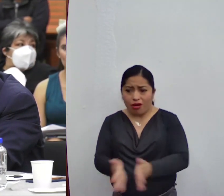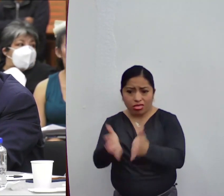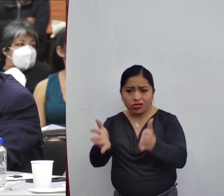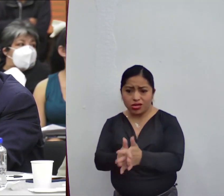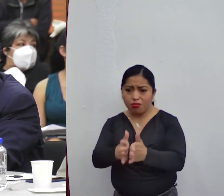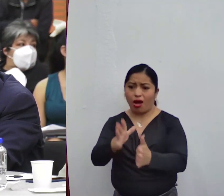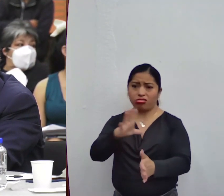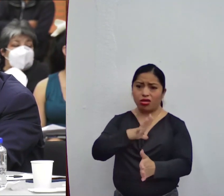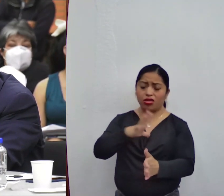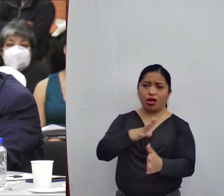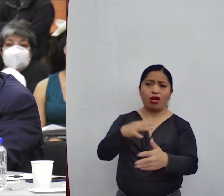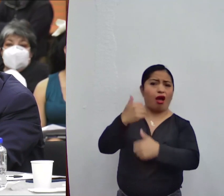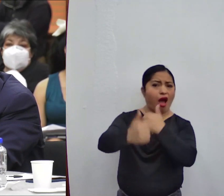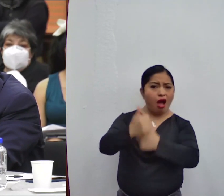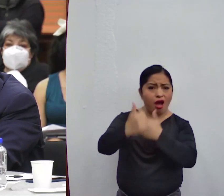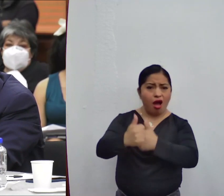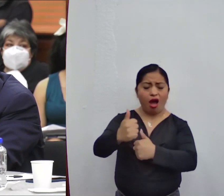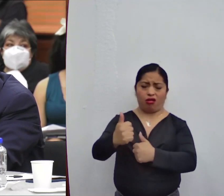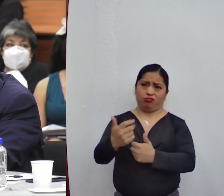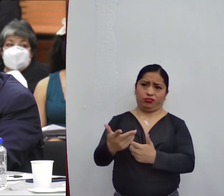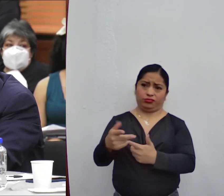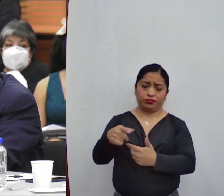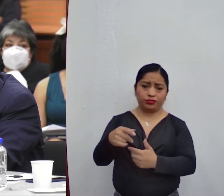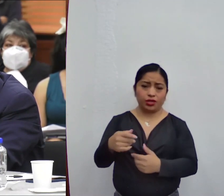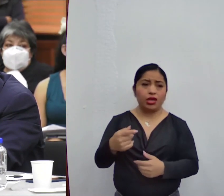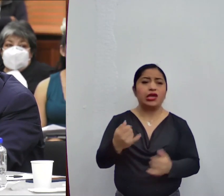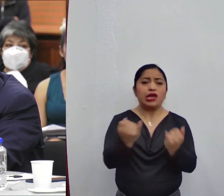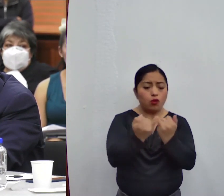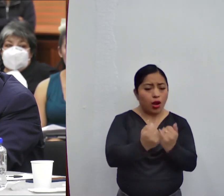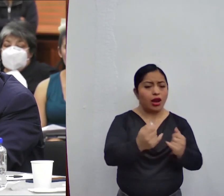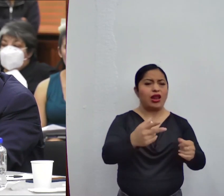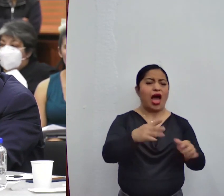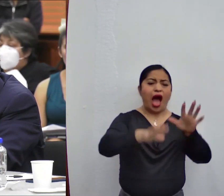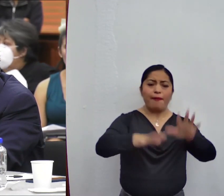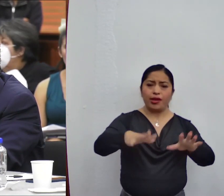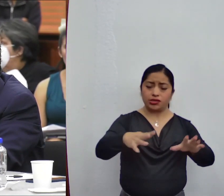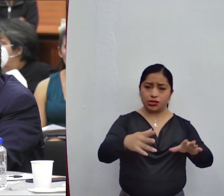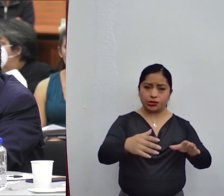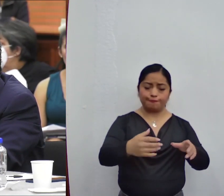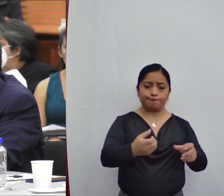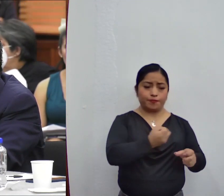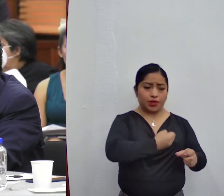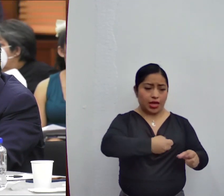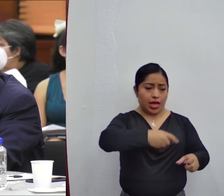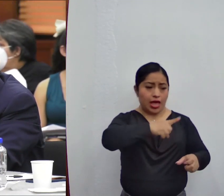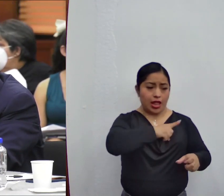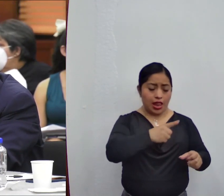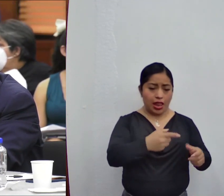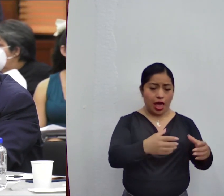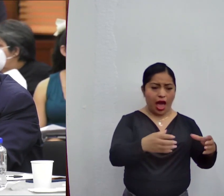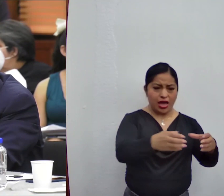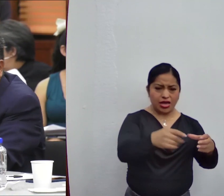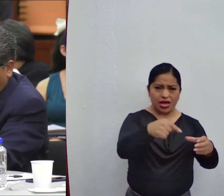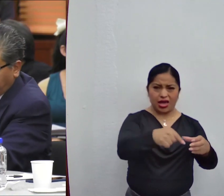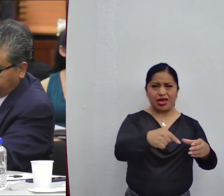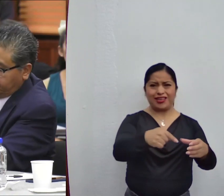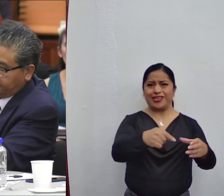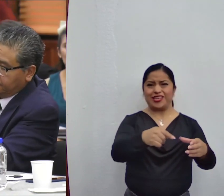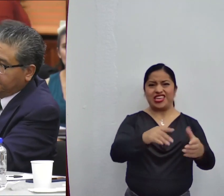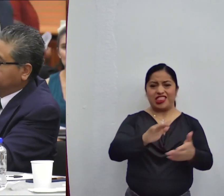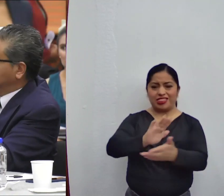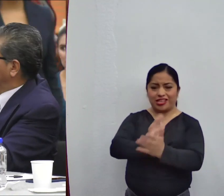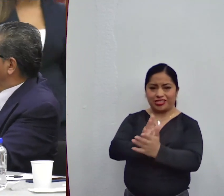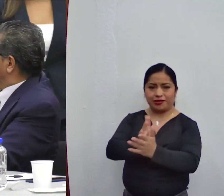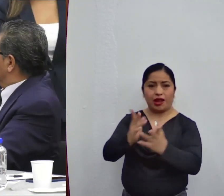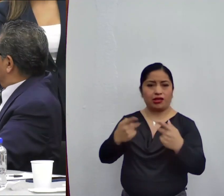esa idea de que la medicina preventiva previene lo malo y que la discapacidad es mala. Sería cuanto. Gracias.